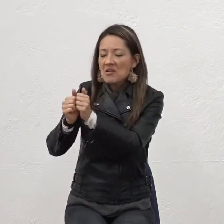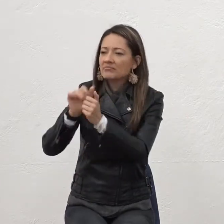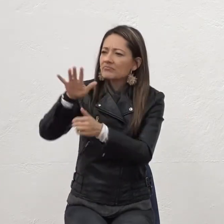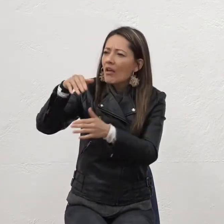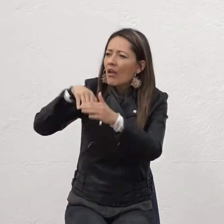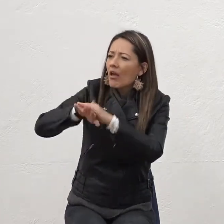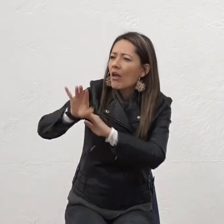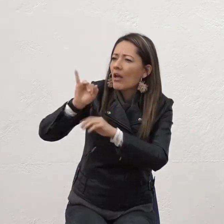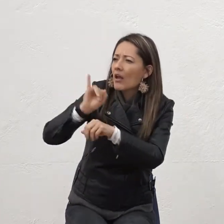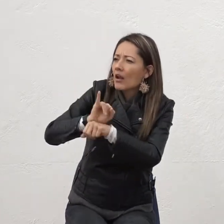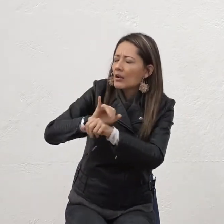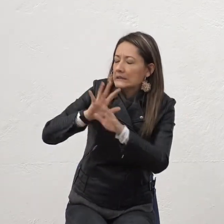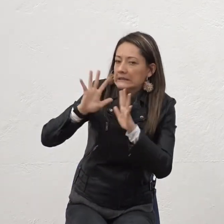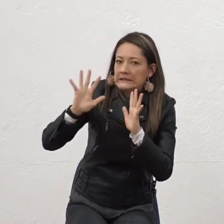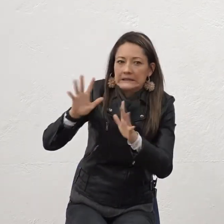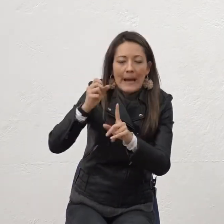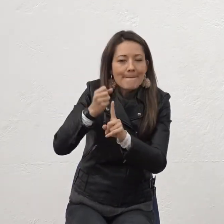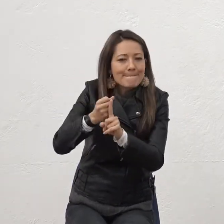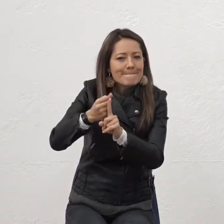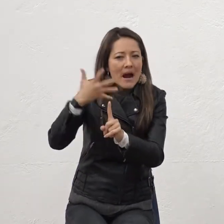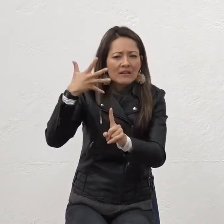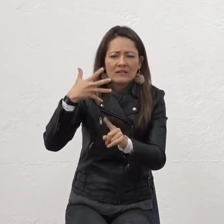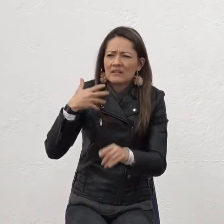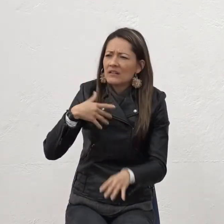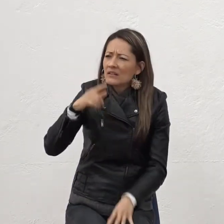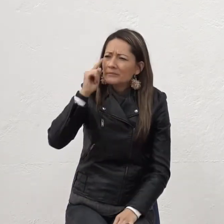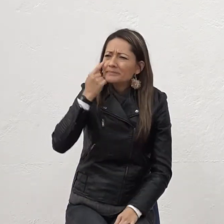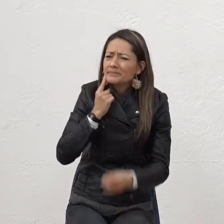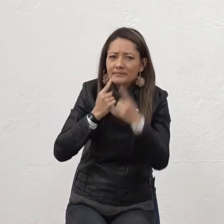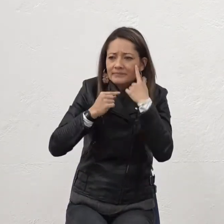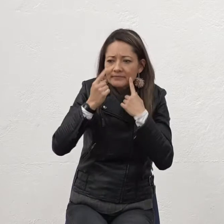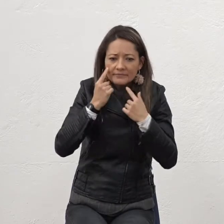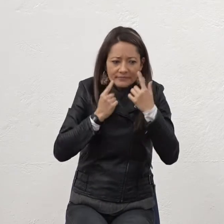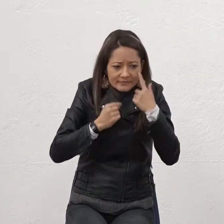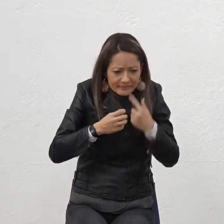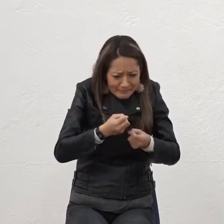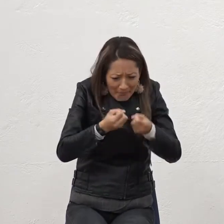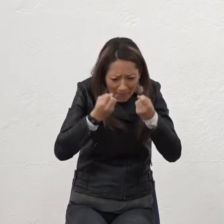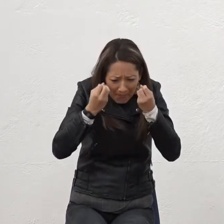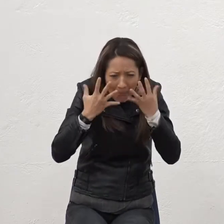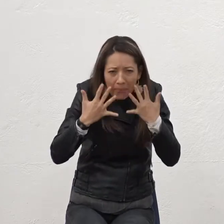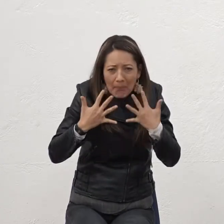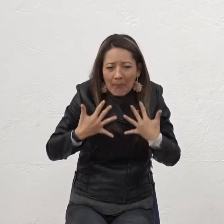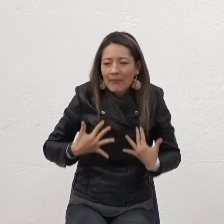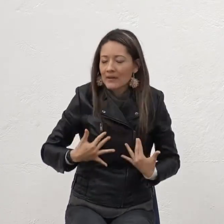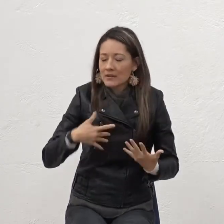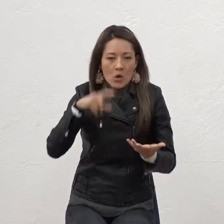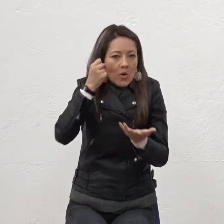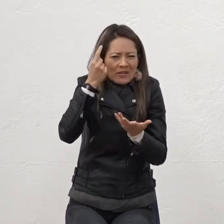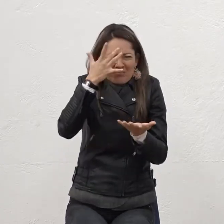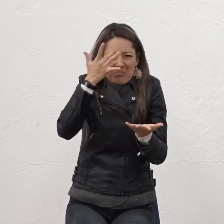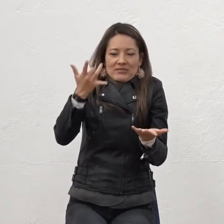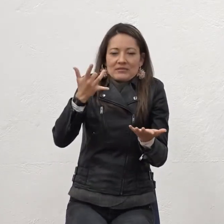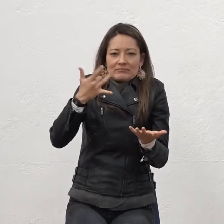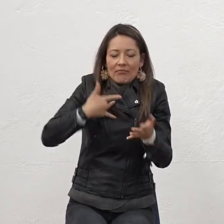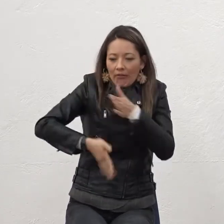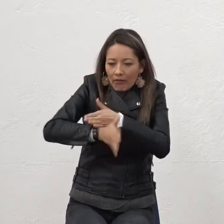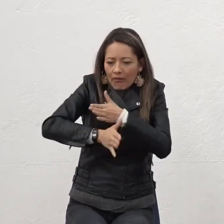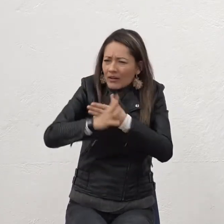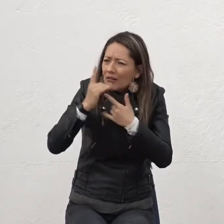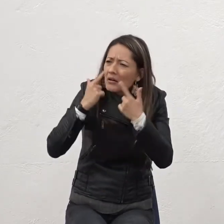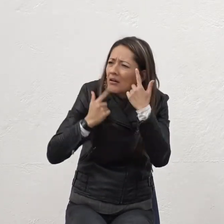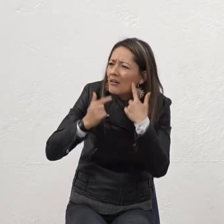sufrió mi vida allí. Yo empecé a llorar, yo no podía parar de llorar y yo no entendía por qué. No podía parar de